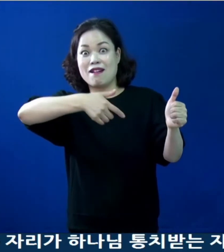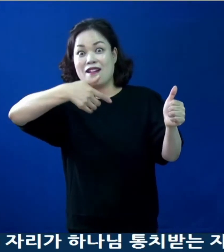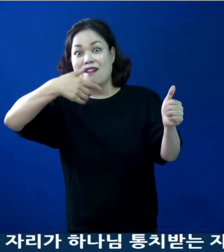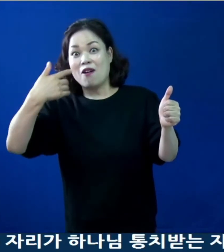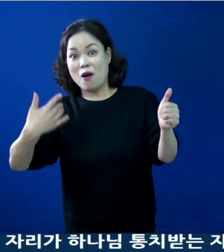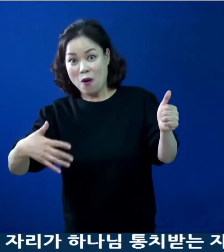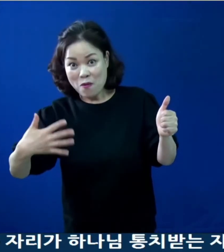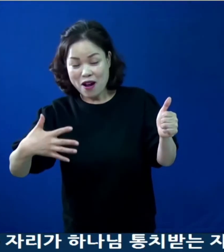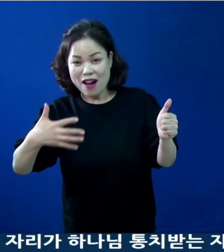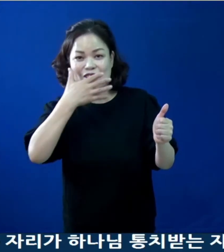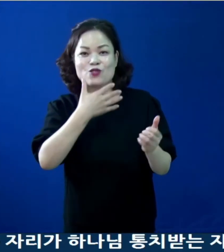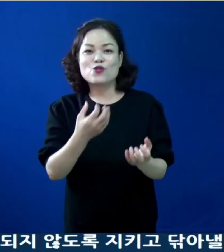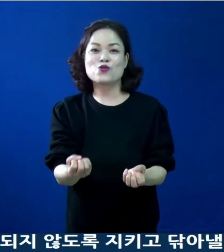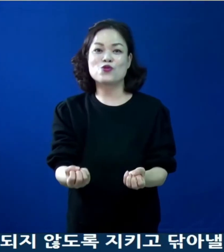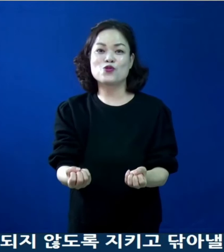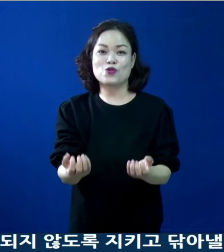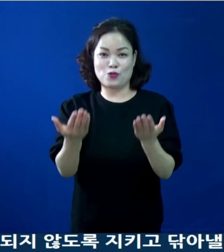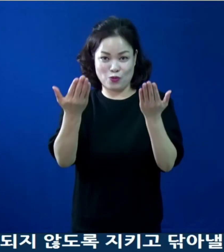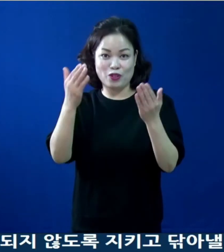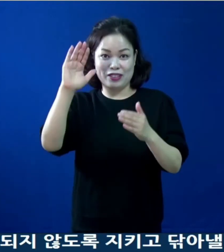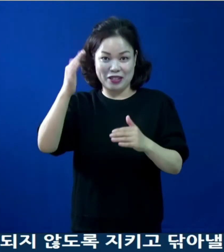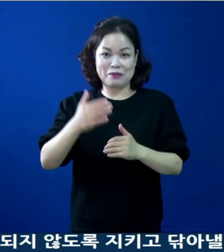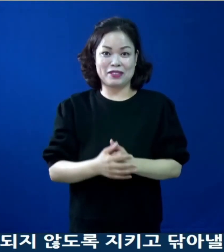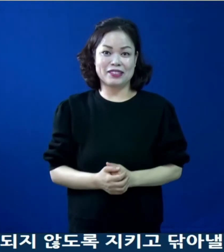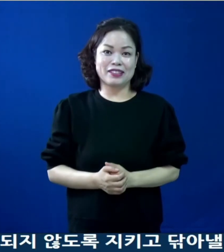어마어마한 축복이 되는 겁니다.